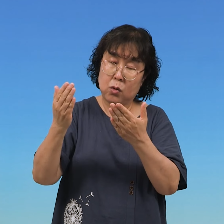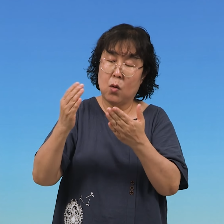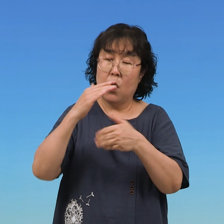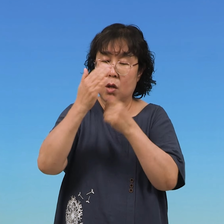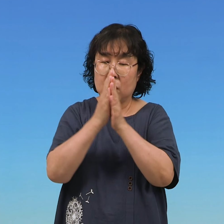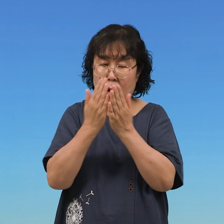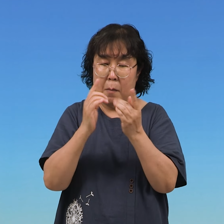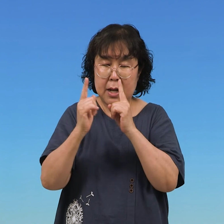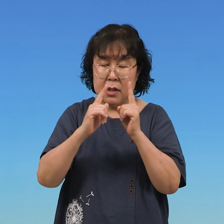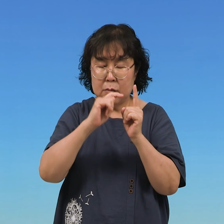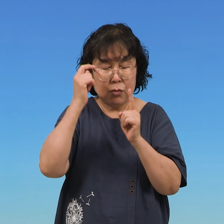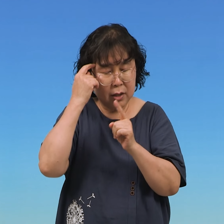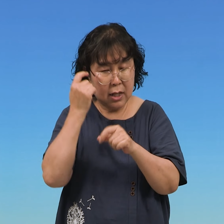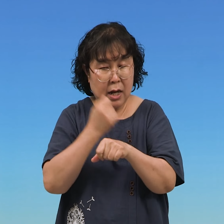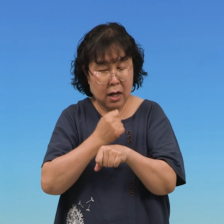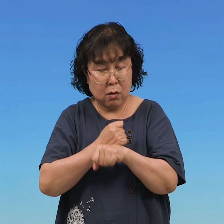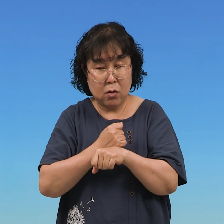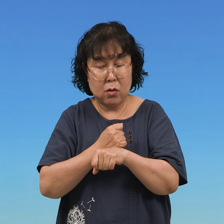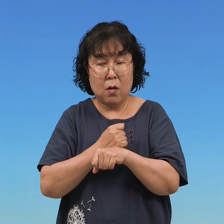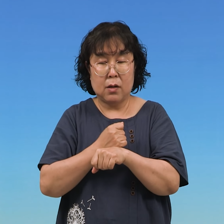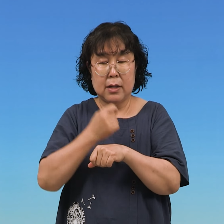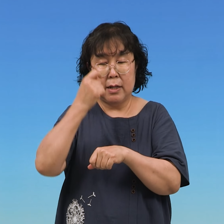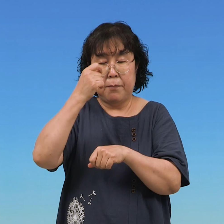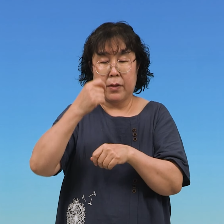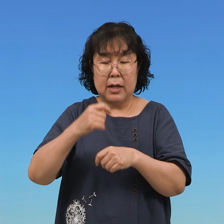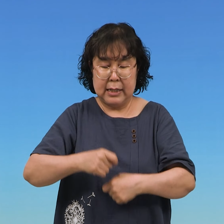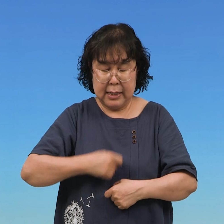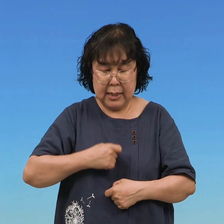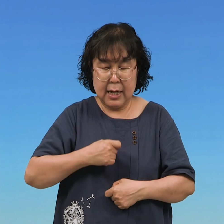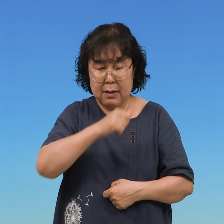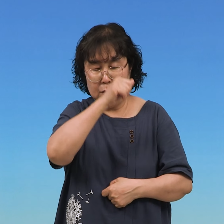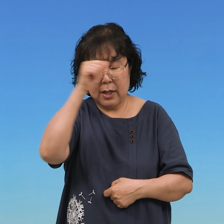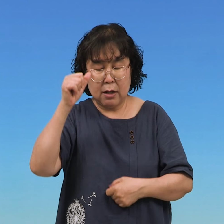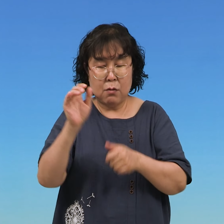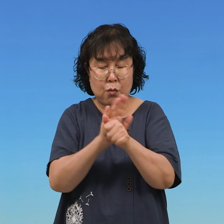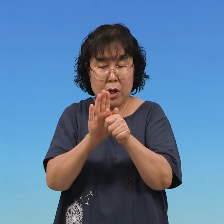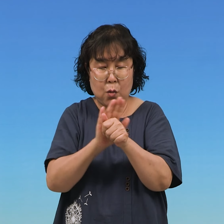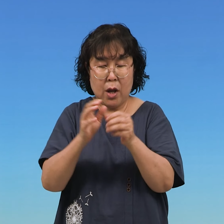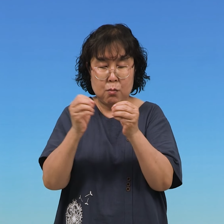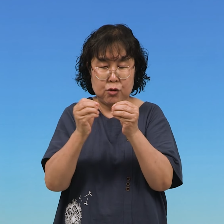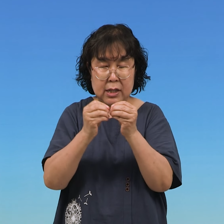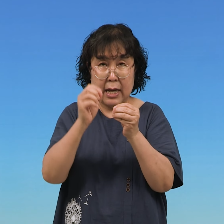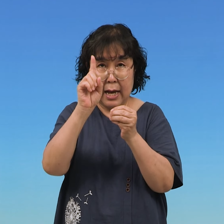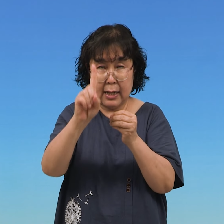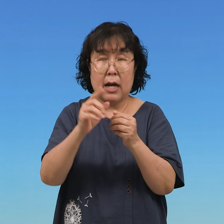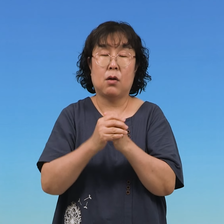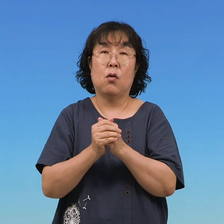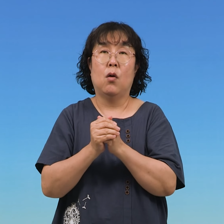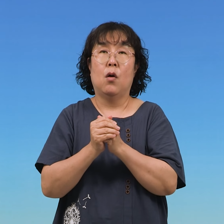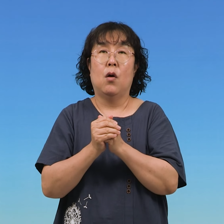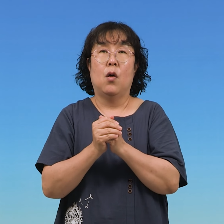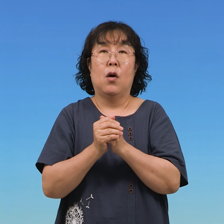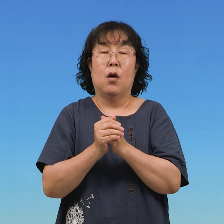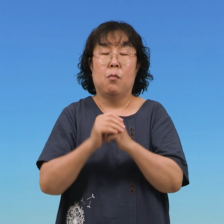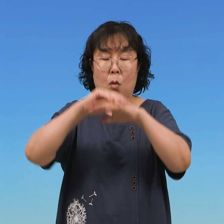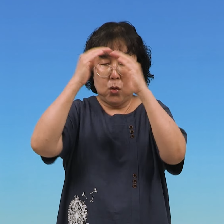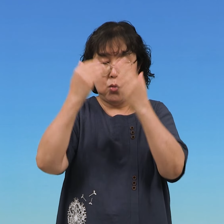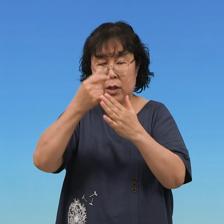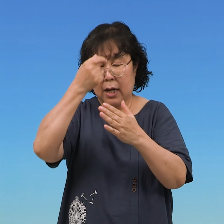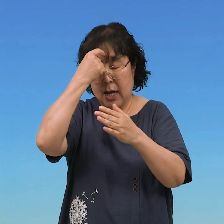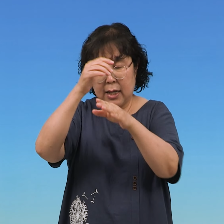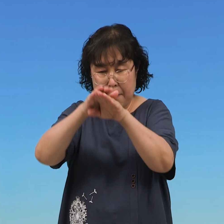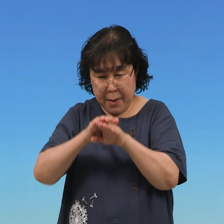찬양으로, 때로는 말씀으로, 때로는 어떤 신실한 장로님의 참 위로의 문자 하나로 그게 다